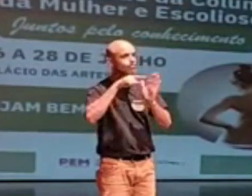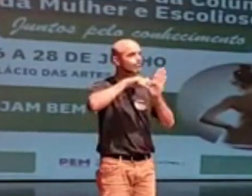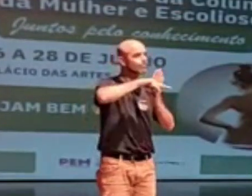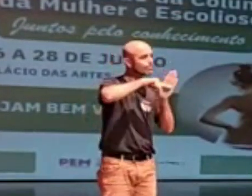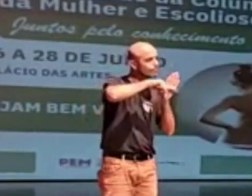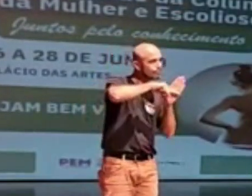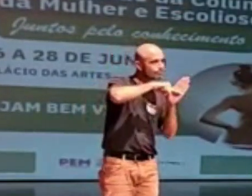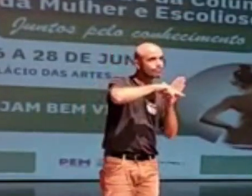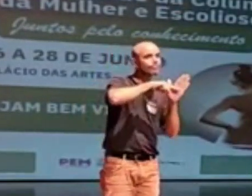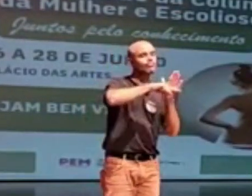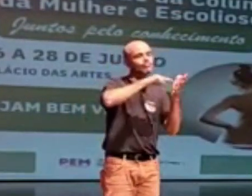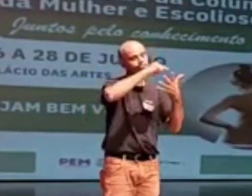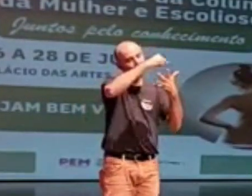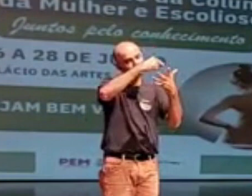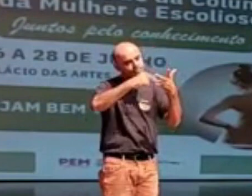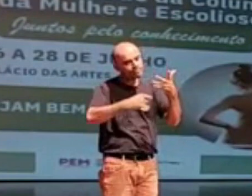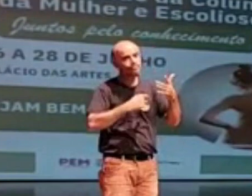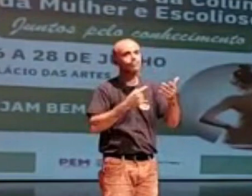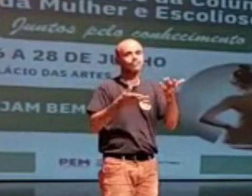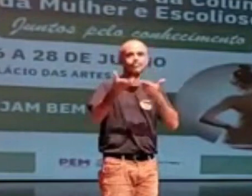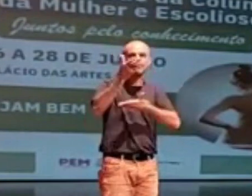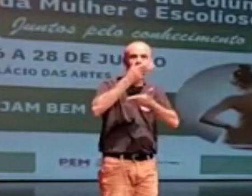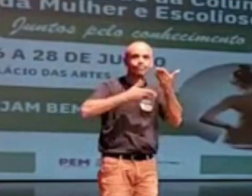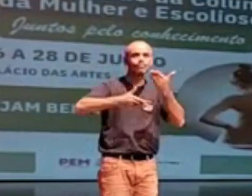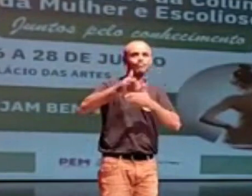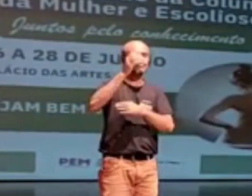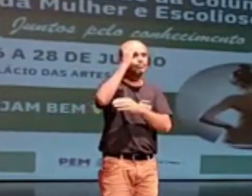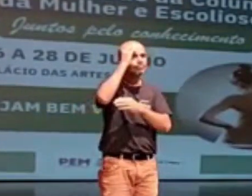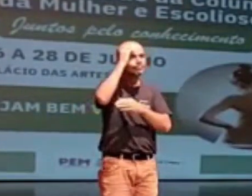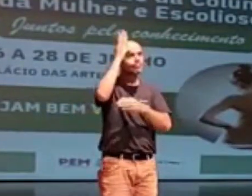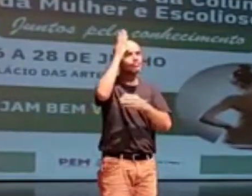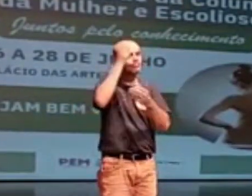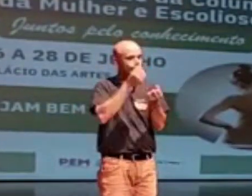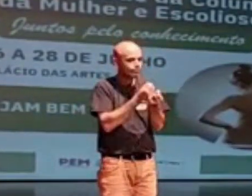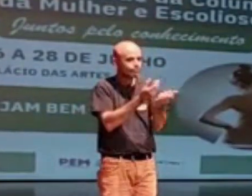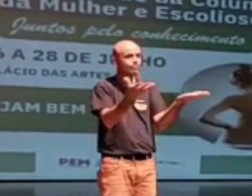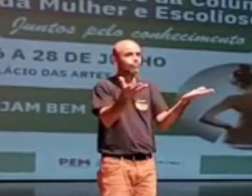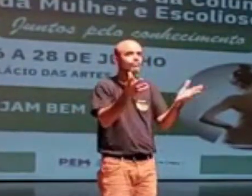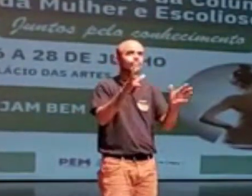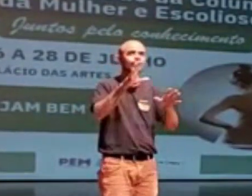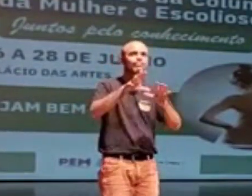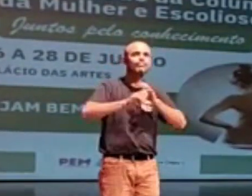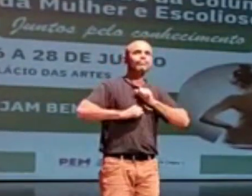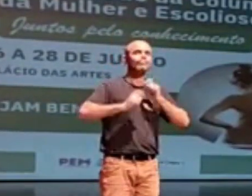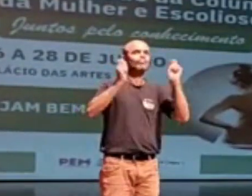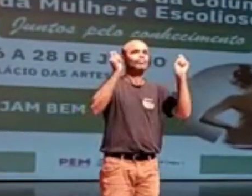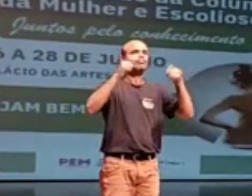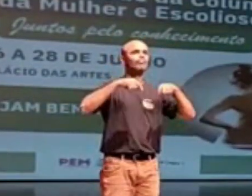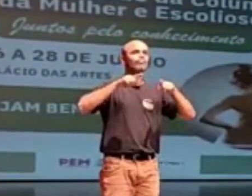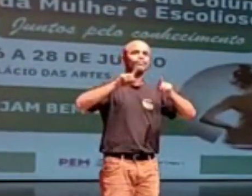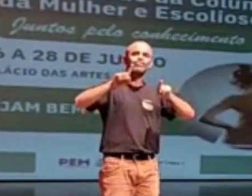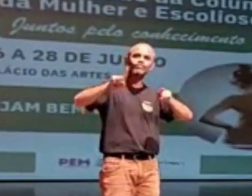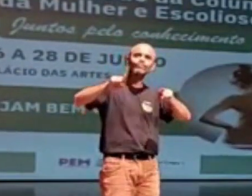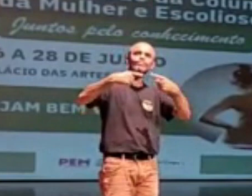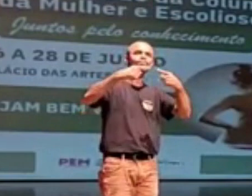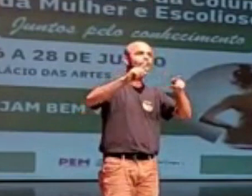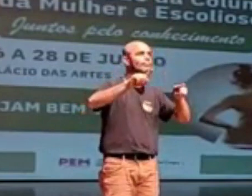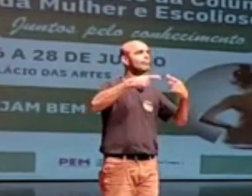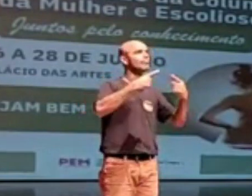e pesquisas conosco. Seus conhecimentos nos tornam mais capazes de enfrentar os desafios